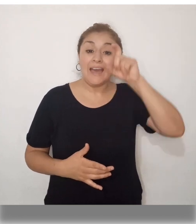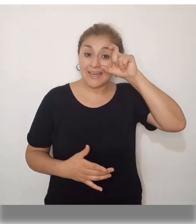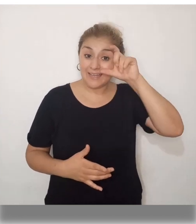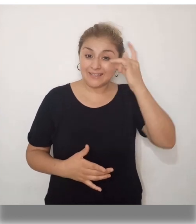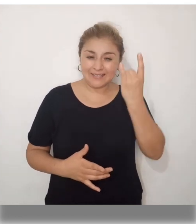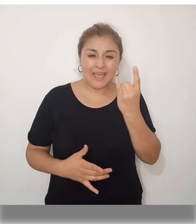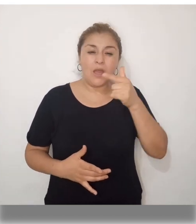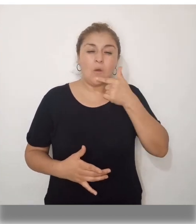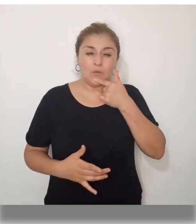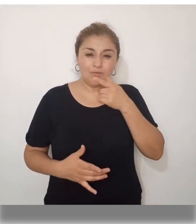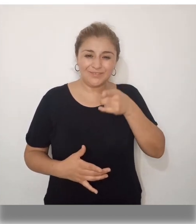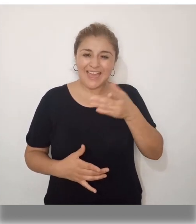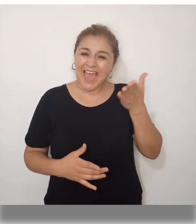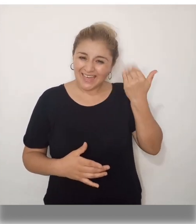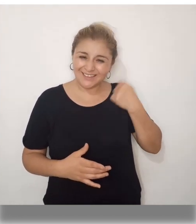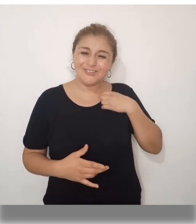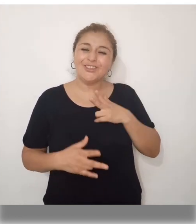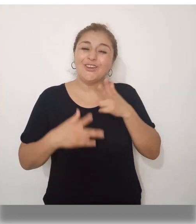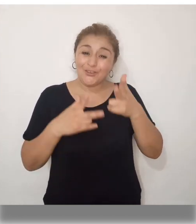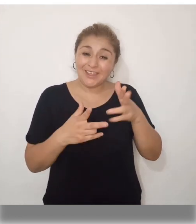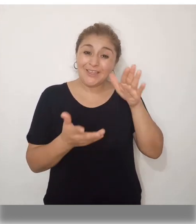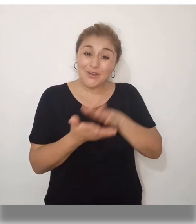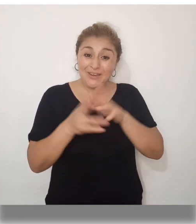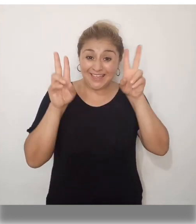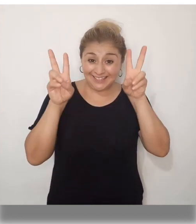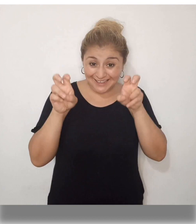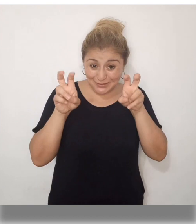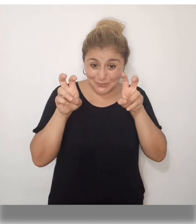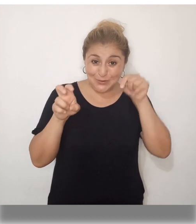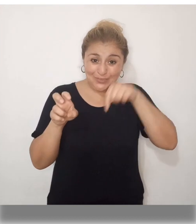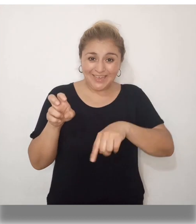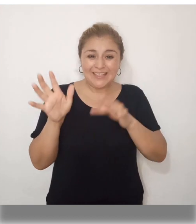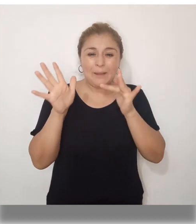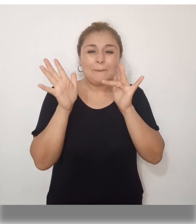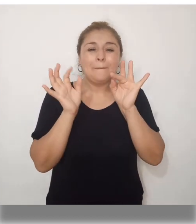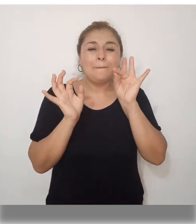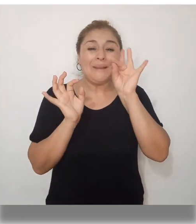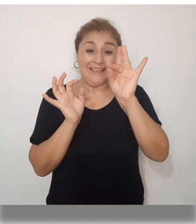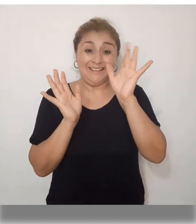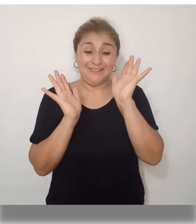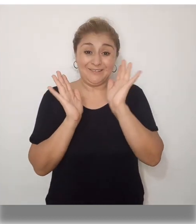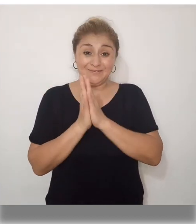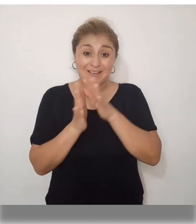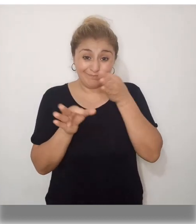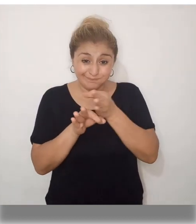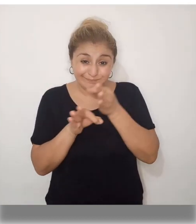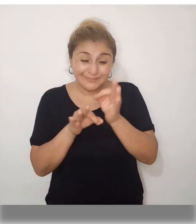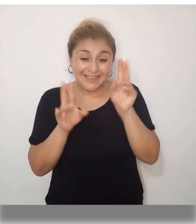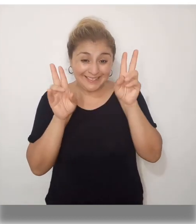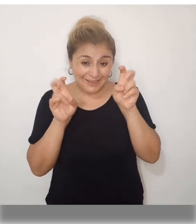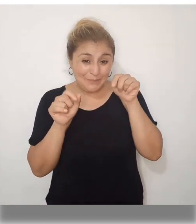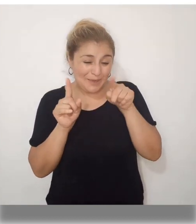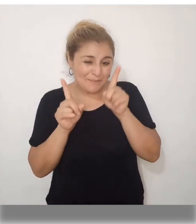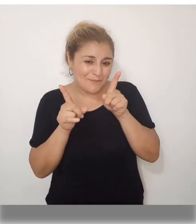el título de esta predicación que quiero decir con esto que ninguno es descartable para